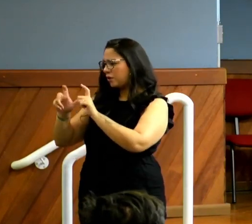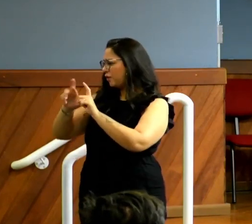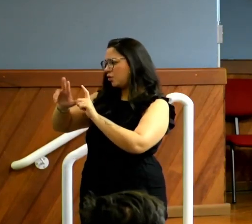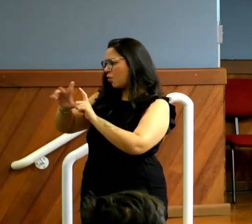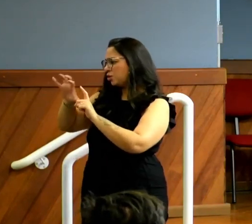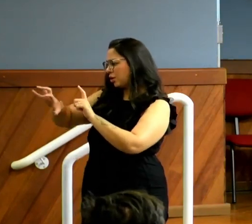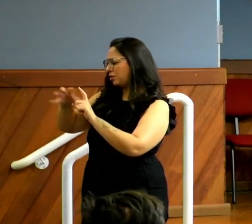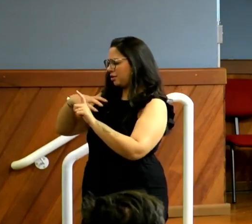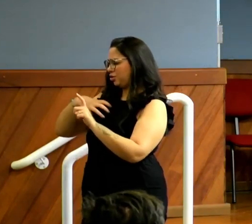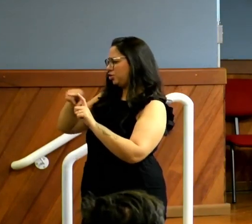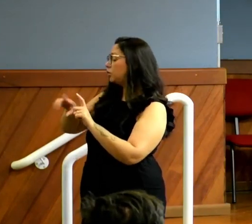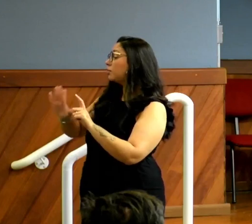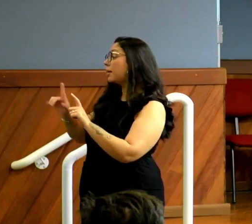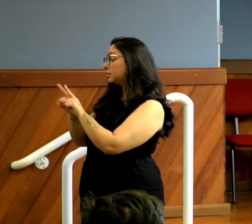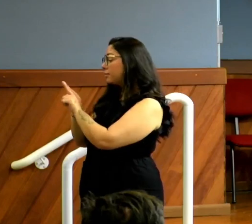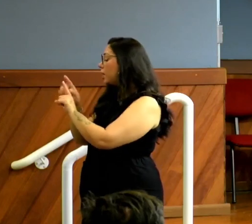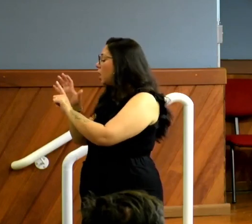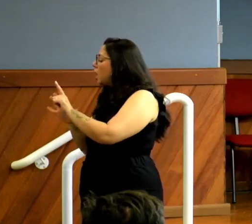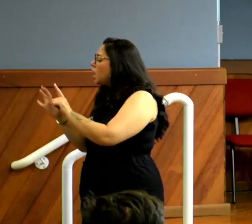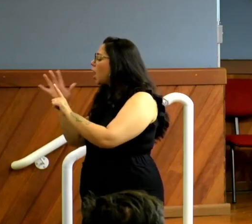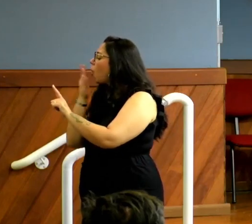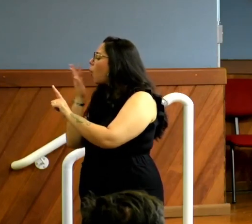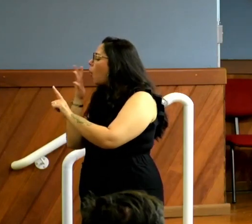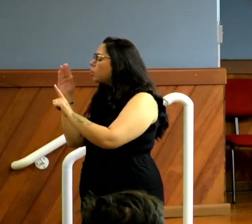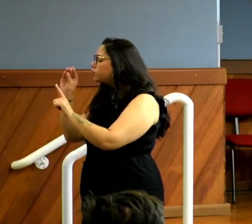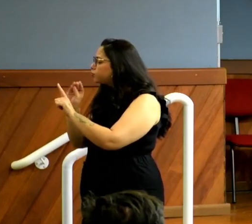está ali, mas também da composição cromática dela. Ela